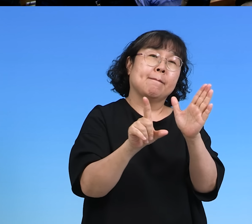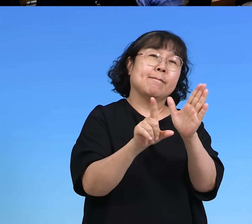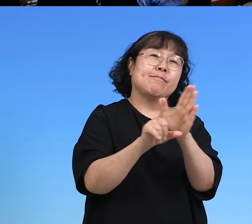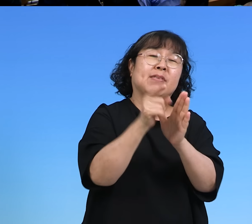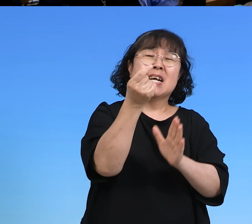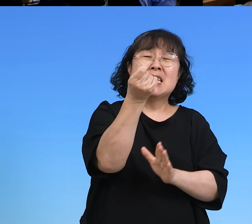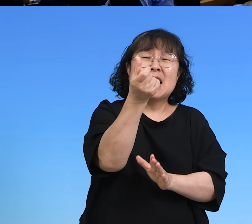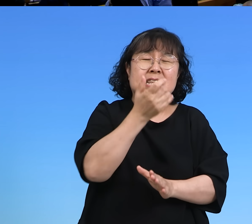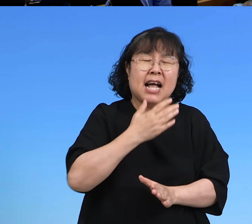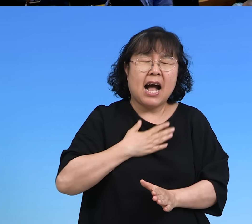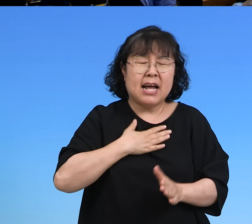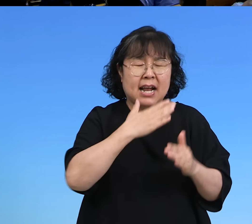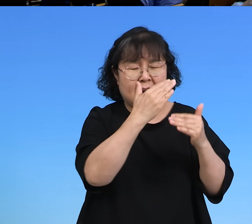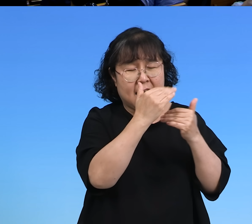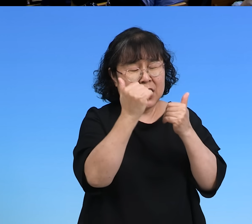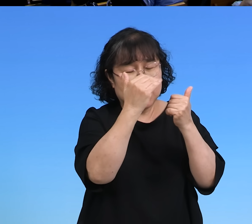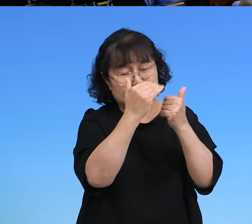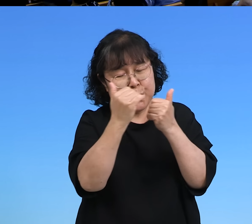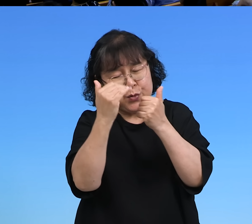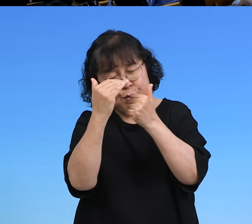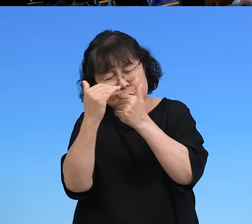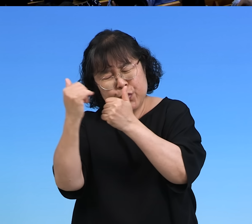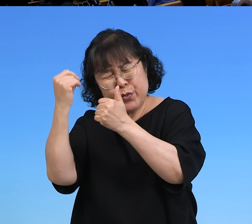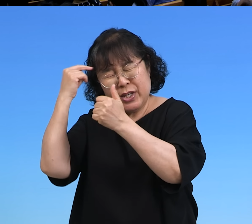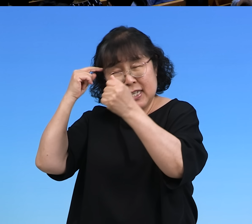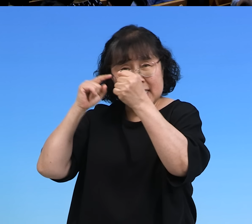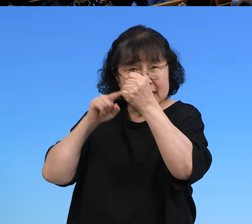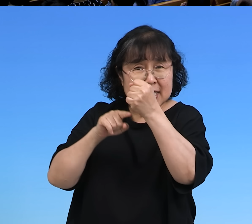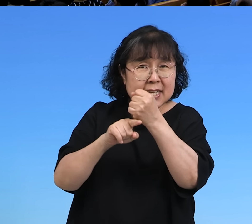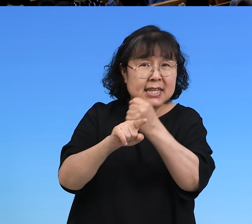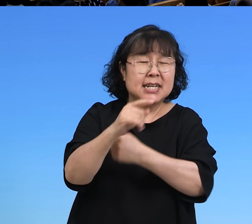작은 나를 부르신 뜻을